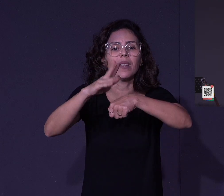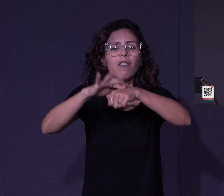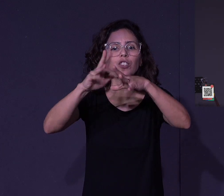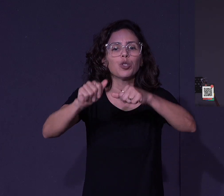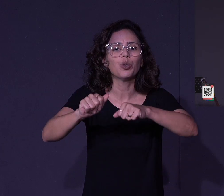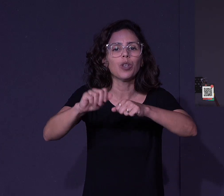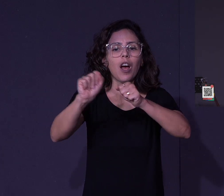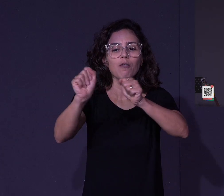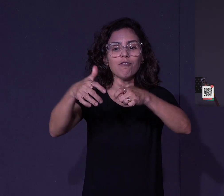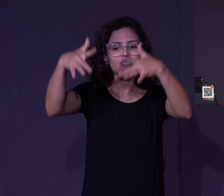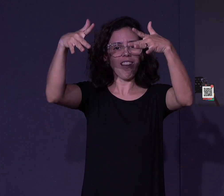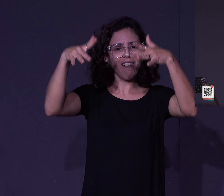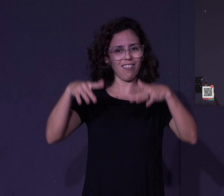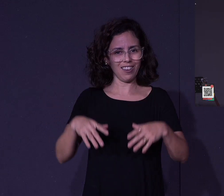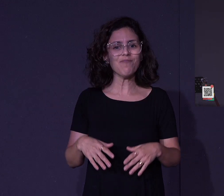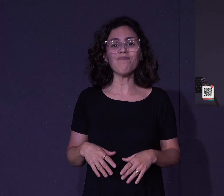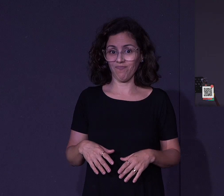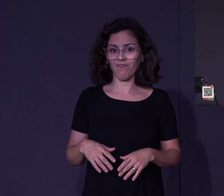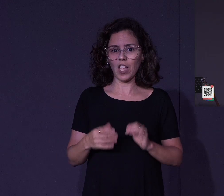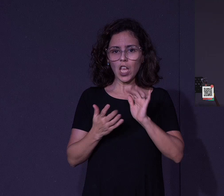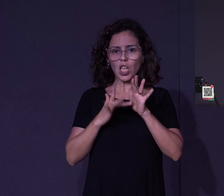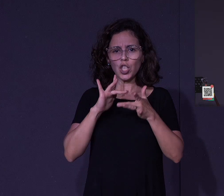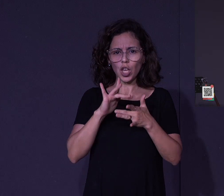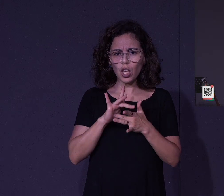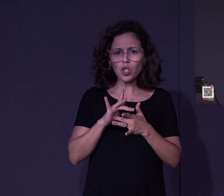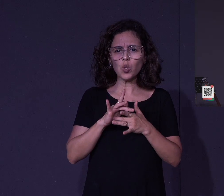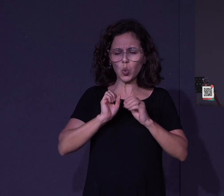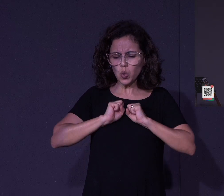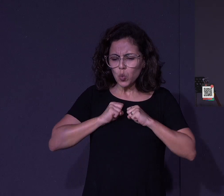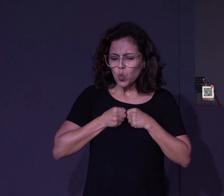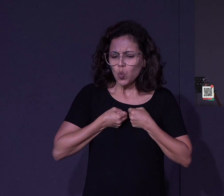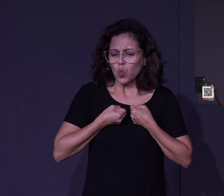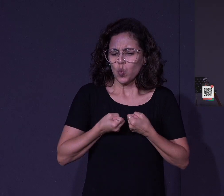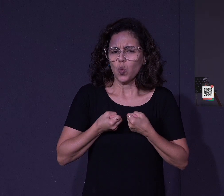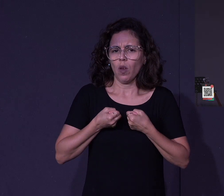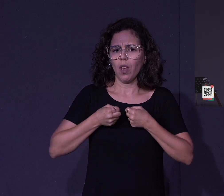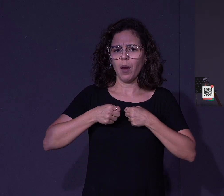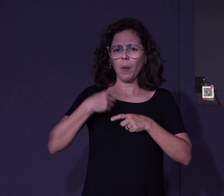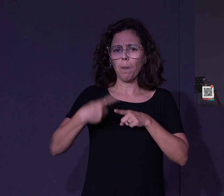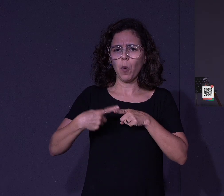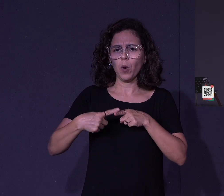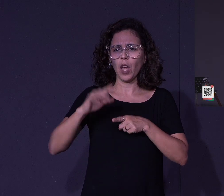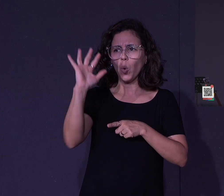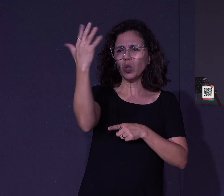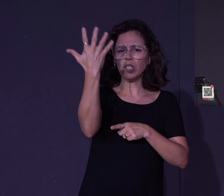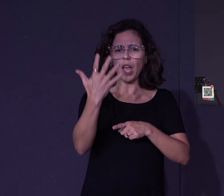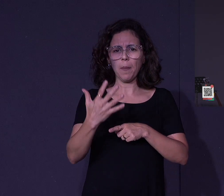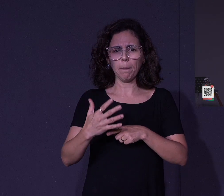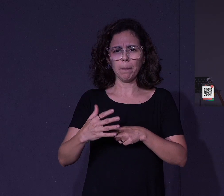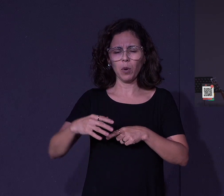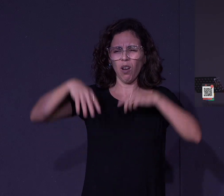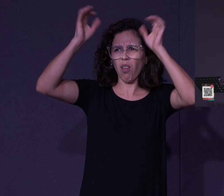Para chegar a Gadara, ele enfrenta com seus discípulos uma tempestade. E depois você pode observar o texto de Marcos 5. Você verá que